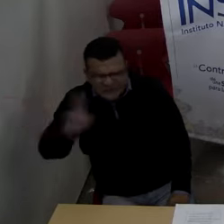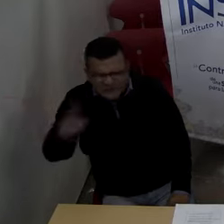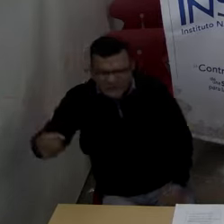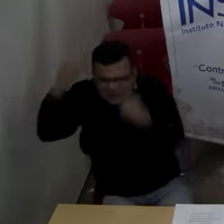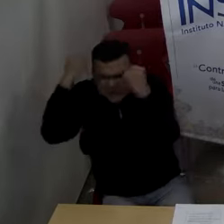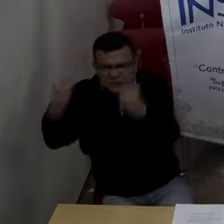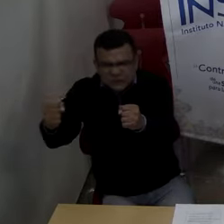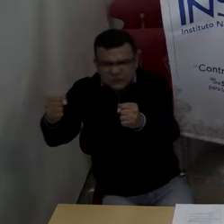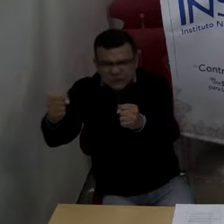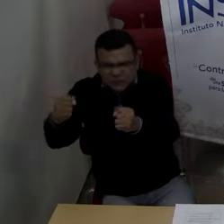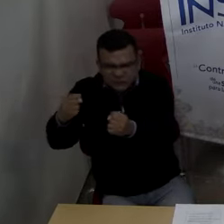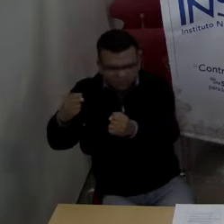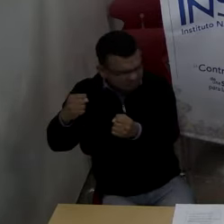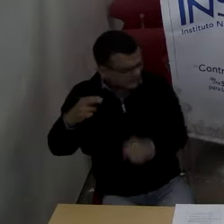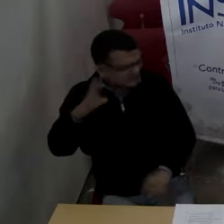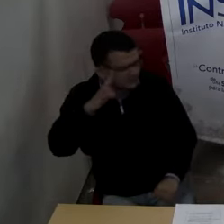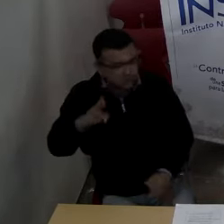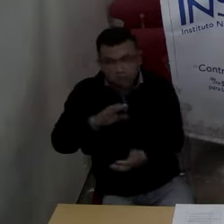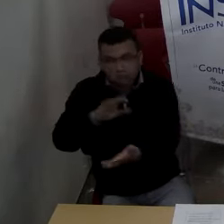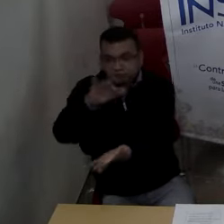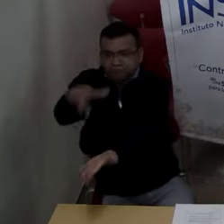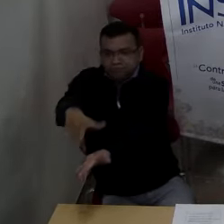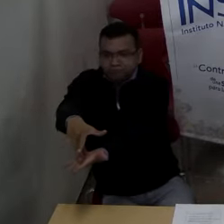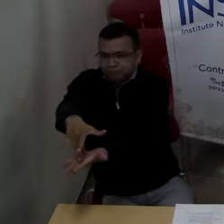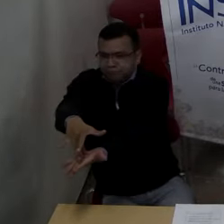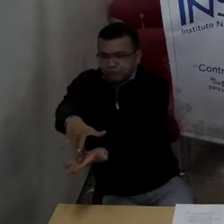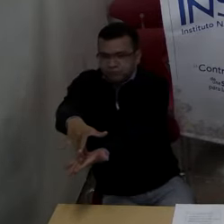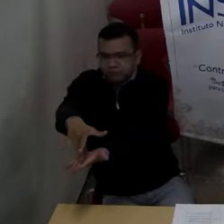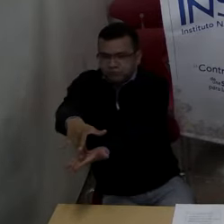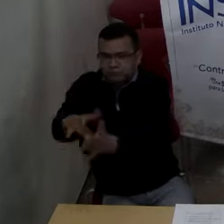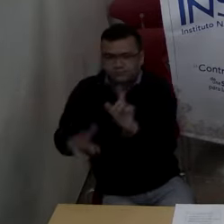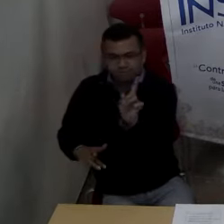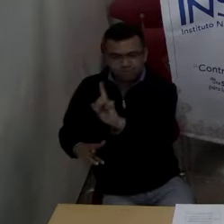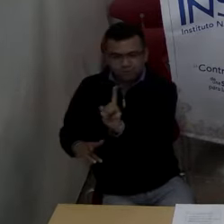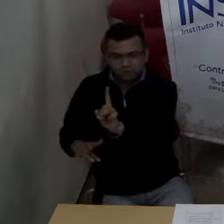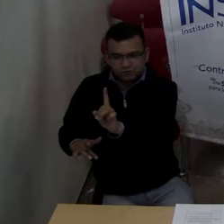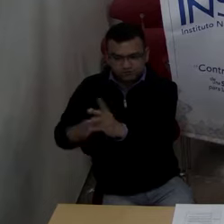podemos recibir golpes directos en el abdomen.